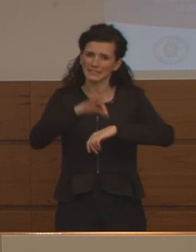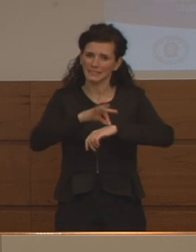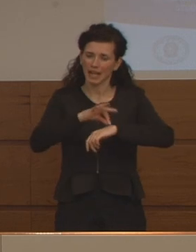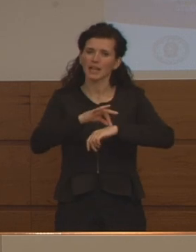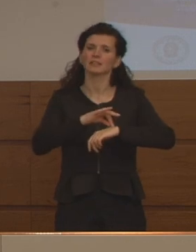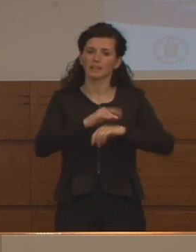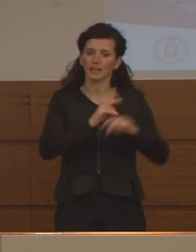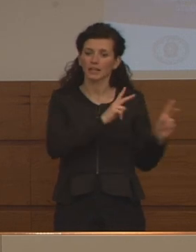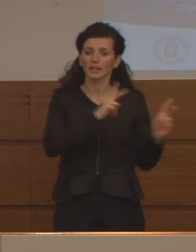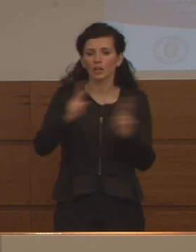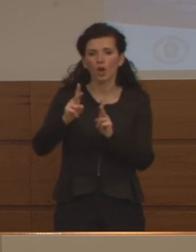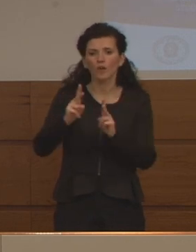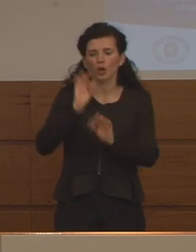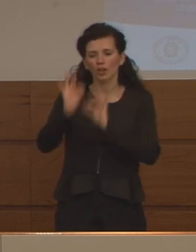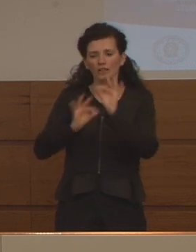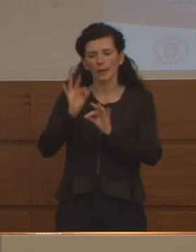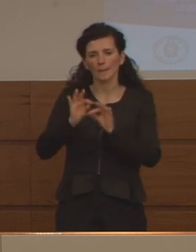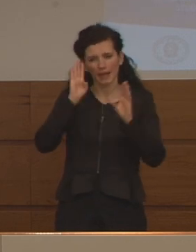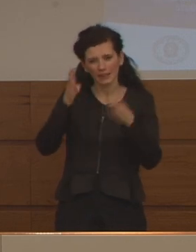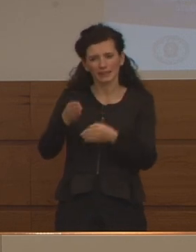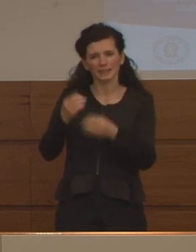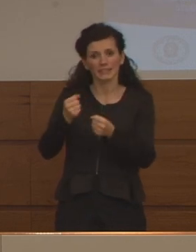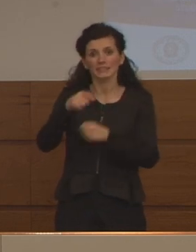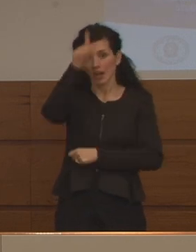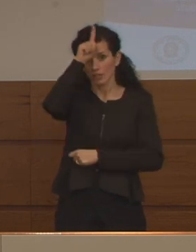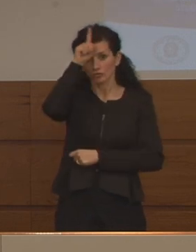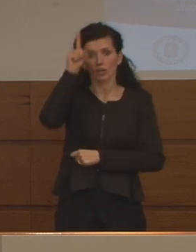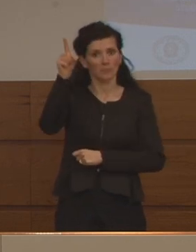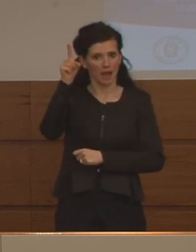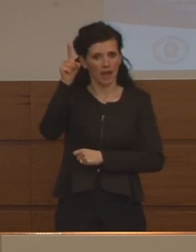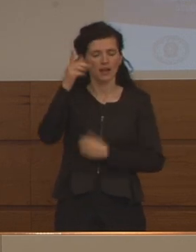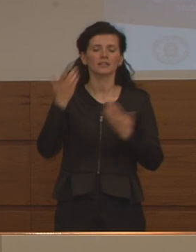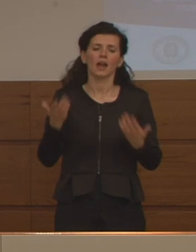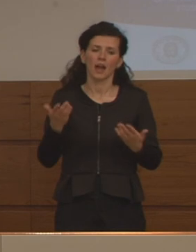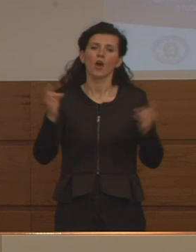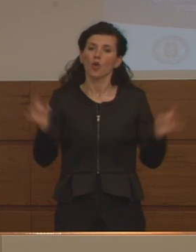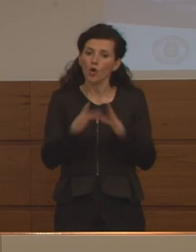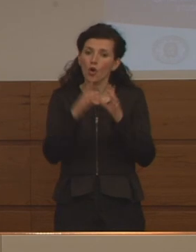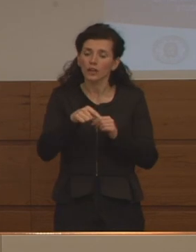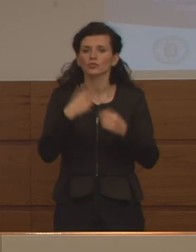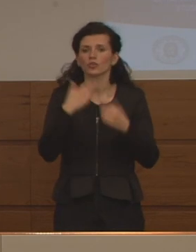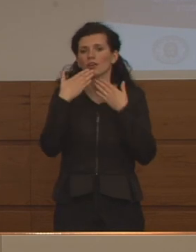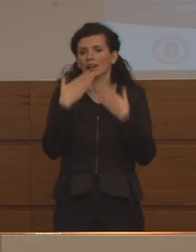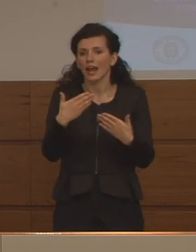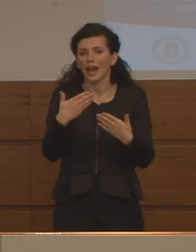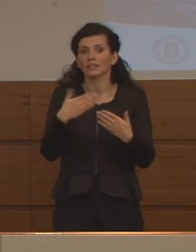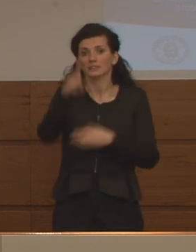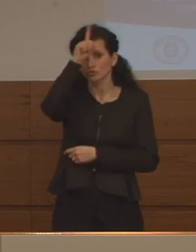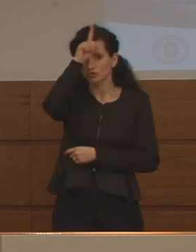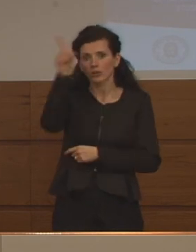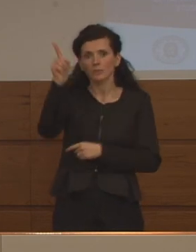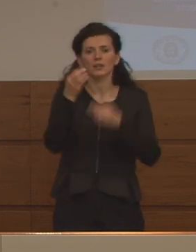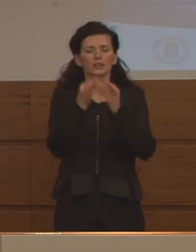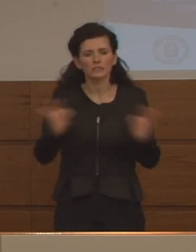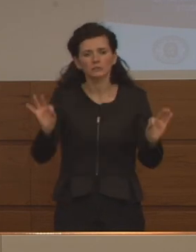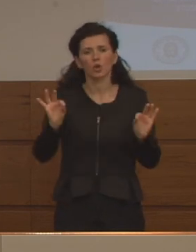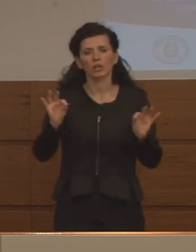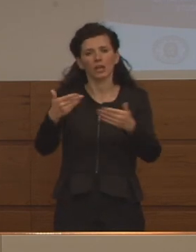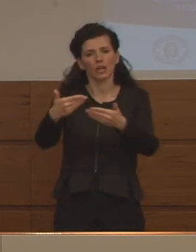ricoverati nelle terapie intensive tedesche e ringraziamo ancora per questa disponibilità che ci è